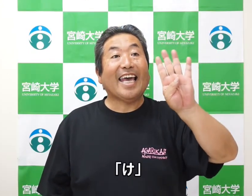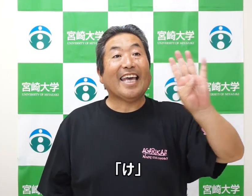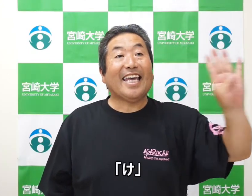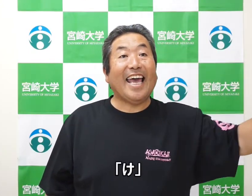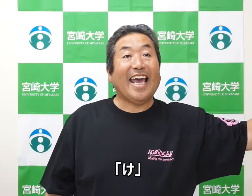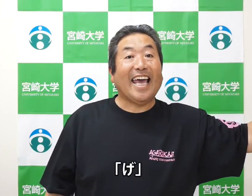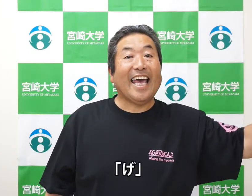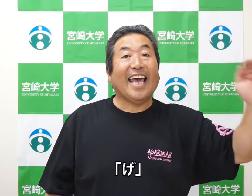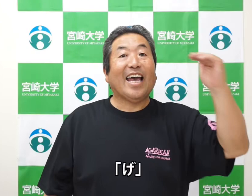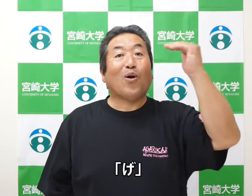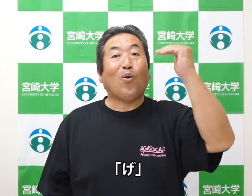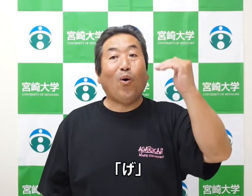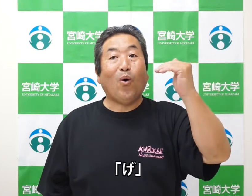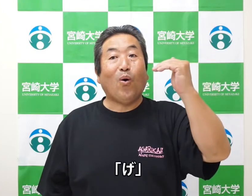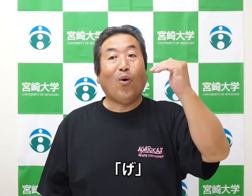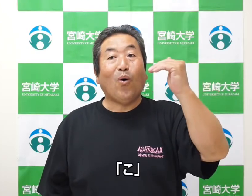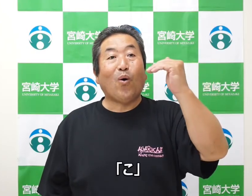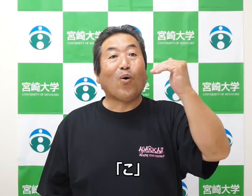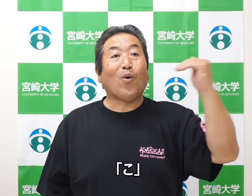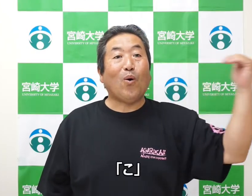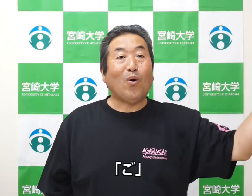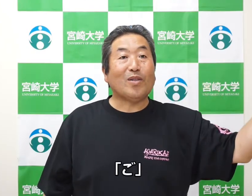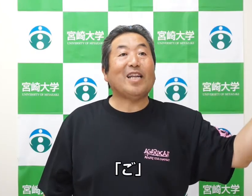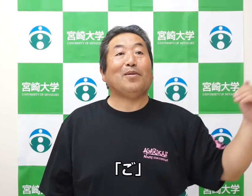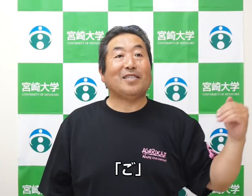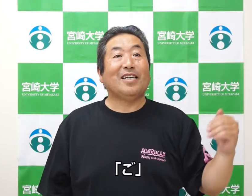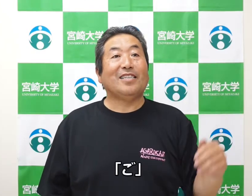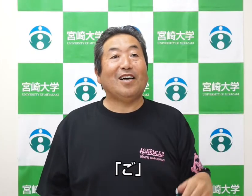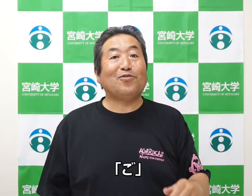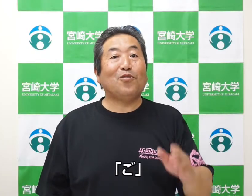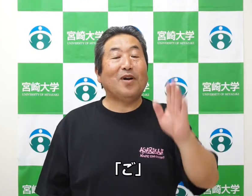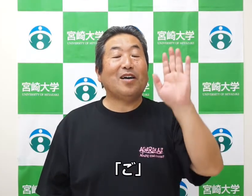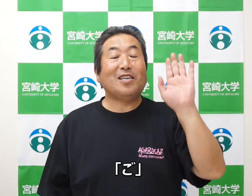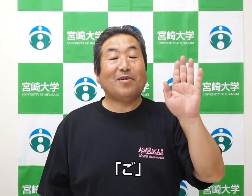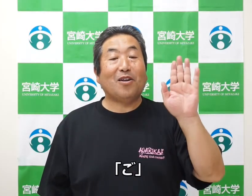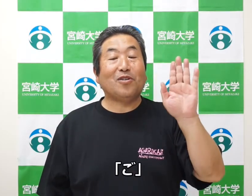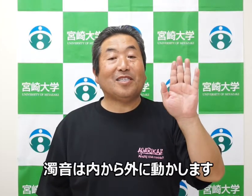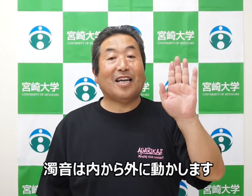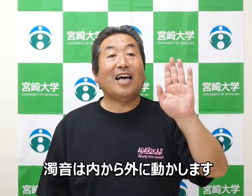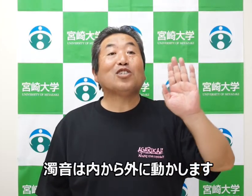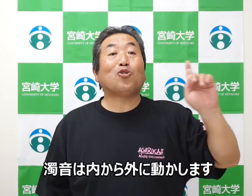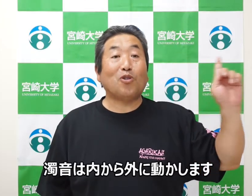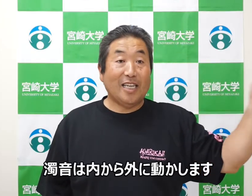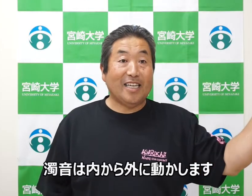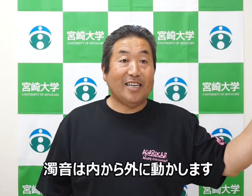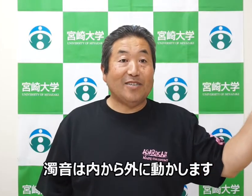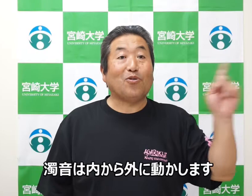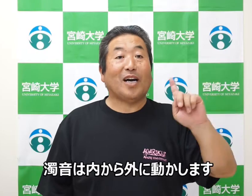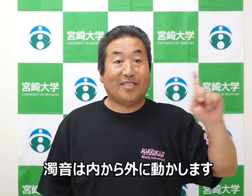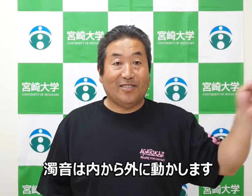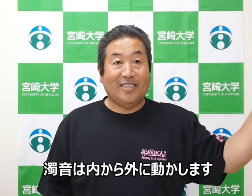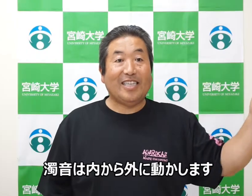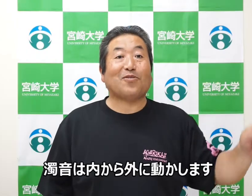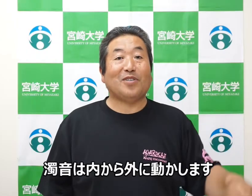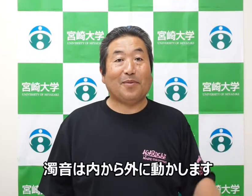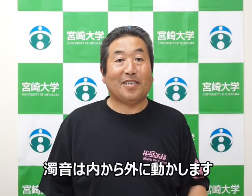げ、こ、ごってなります。濁音は、1から外に動かす。で、濁音になります。